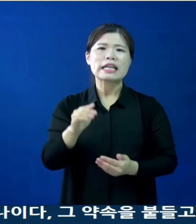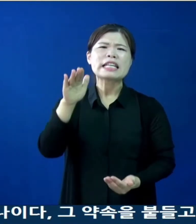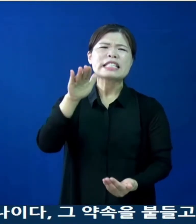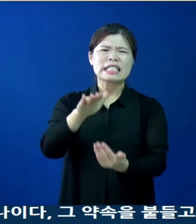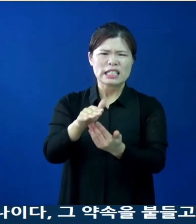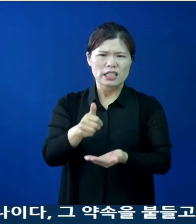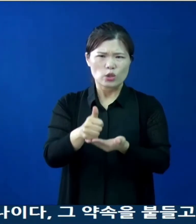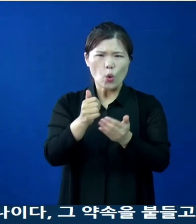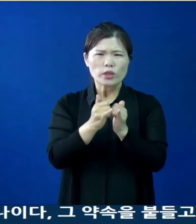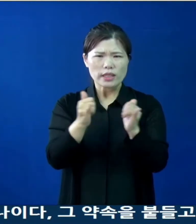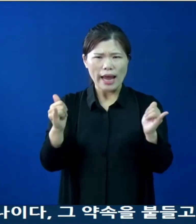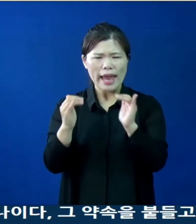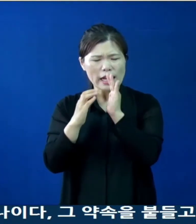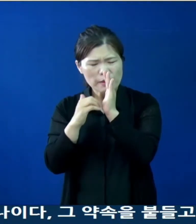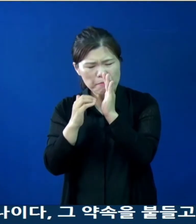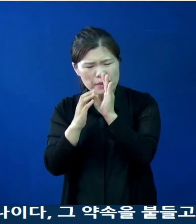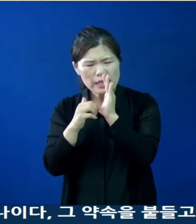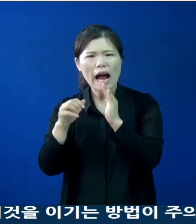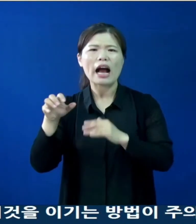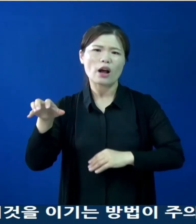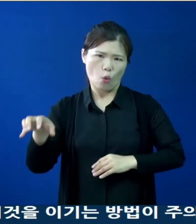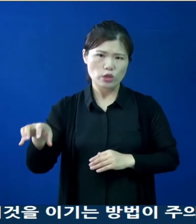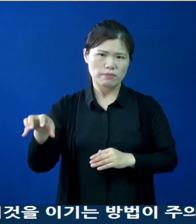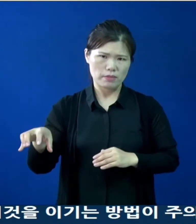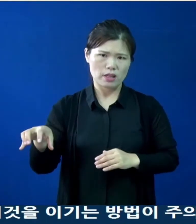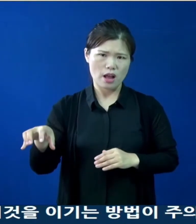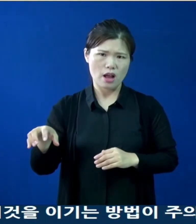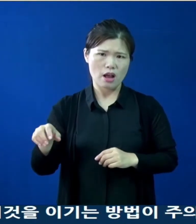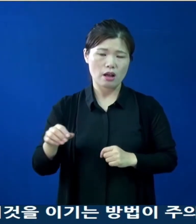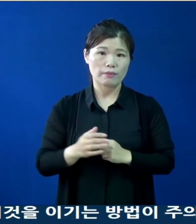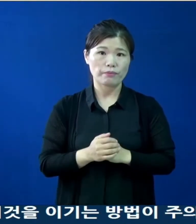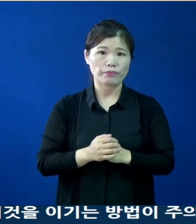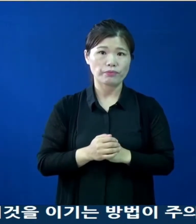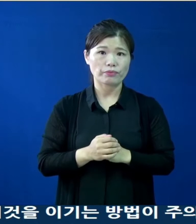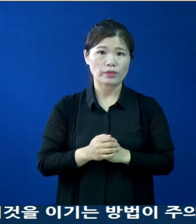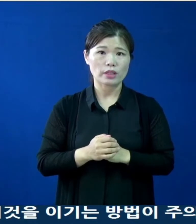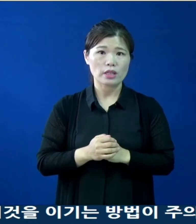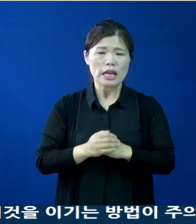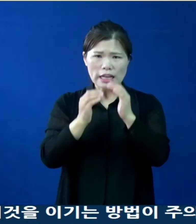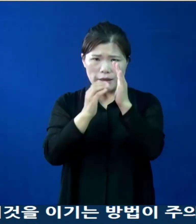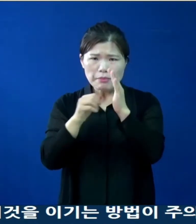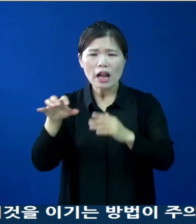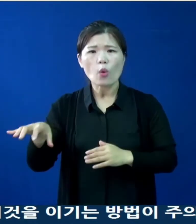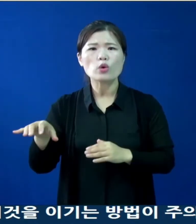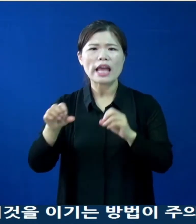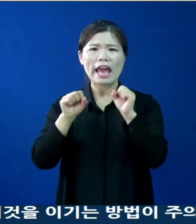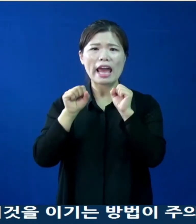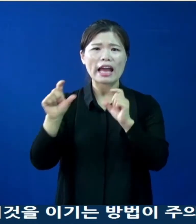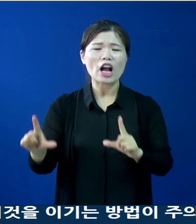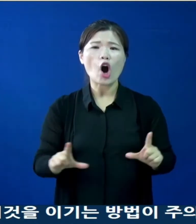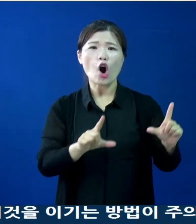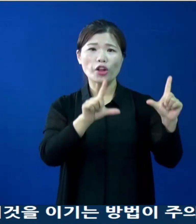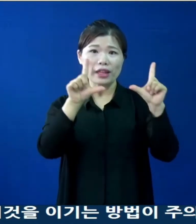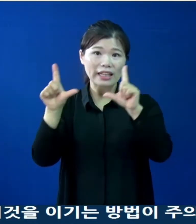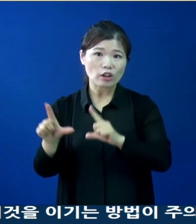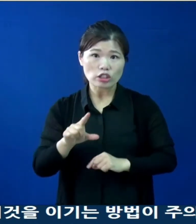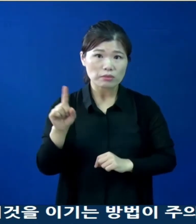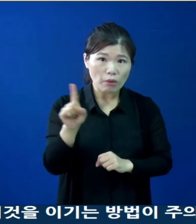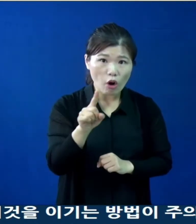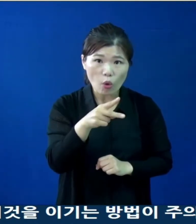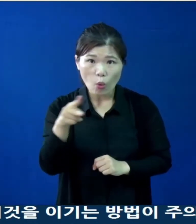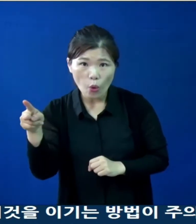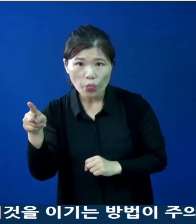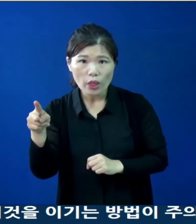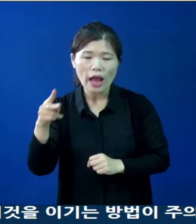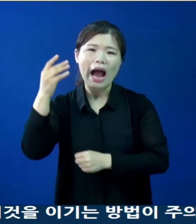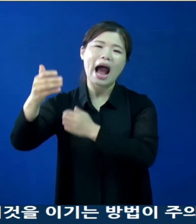곳이죠. 지존자의 은밀한 곳에 거주하는 것은 하나님과 만나는 성소 안에 거주하는 모습이라고 우리가